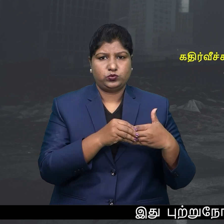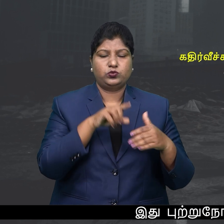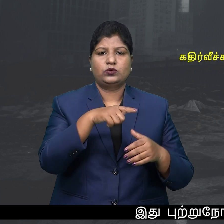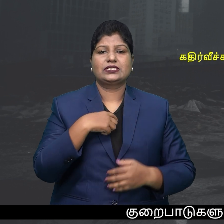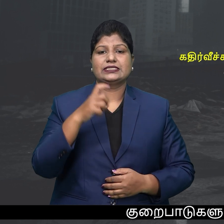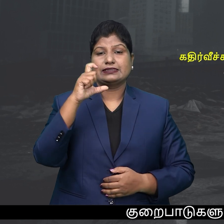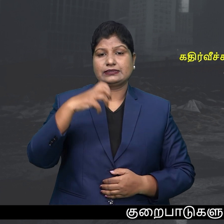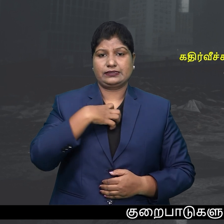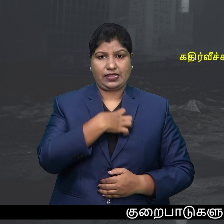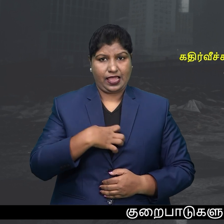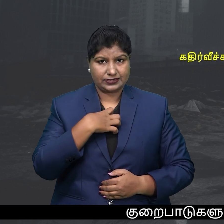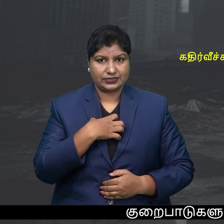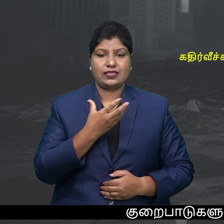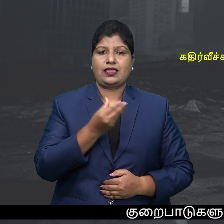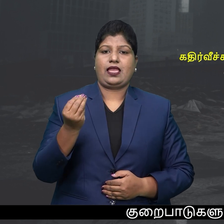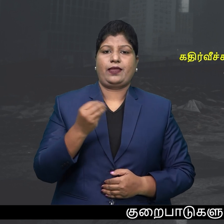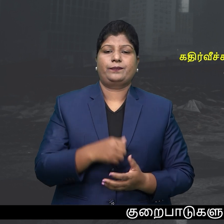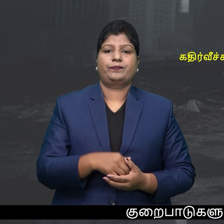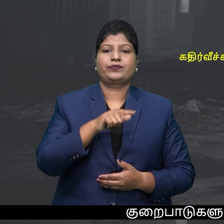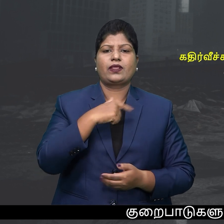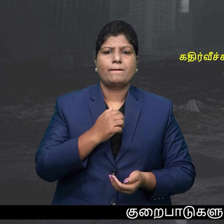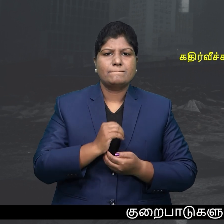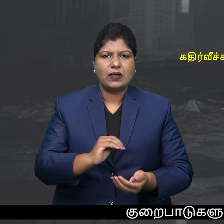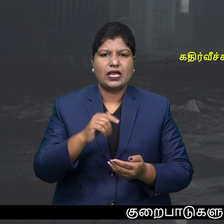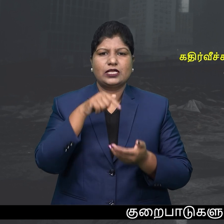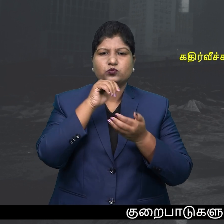பிறப்பு குறைபாடுகளுக்கு வழிவகுக்கிறது.